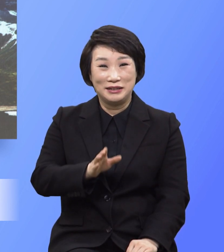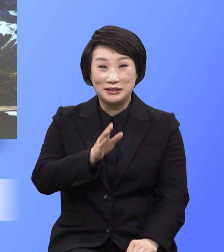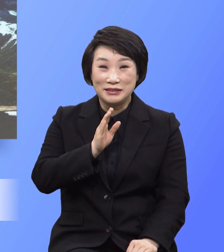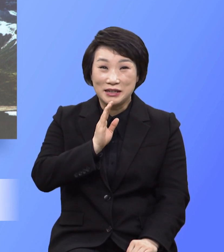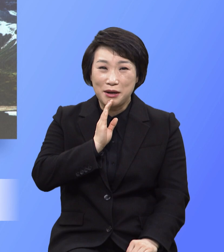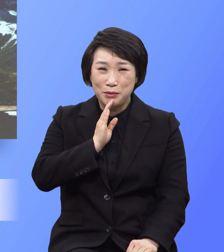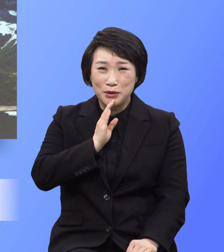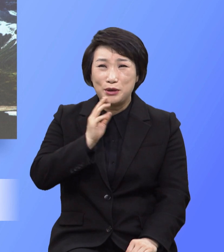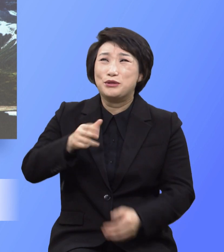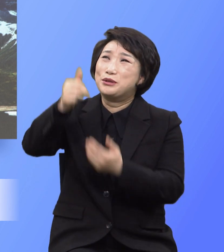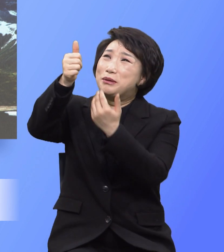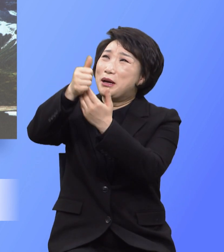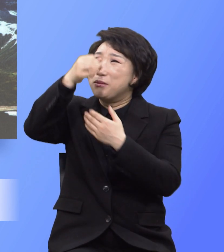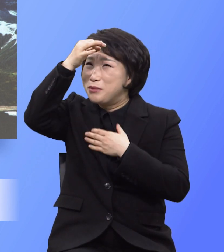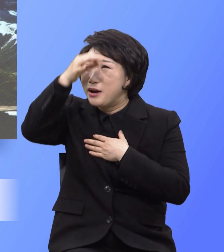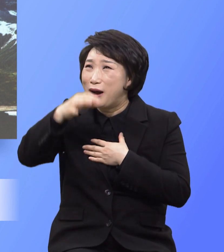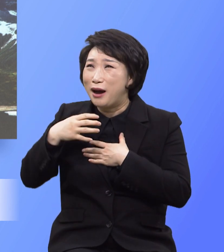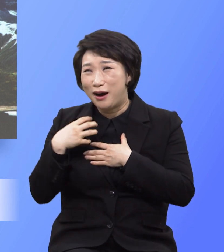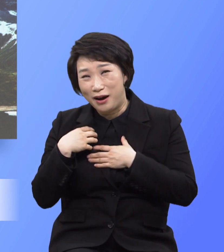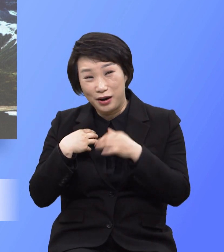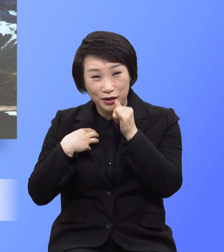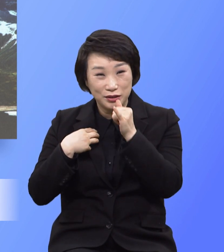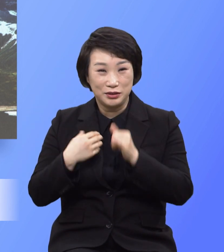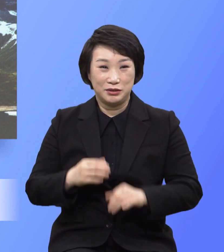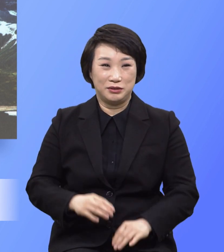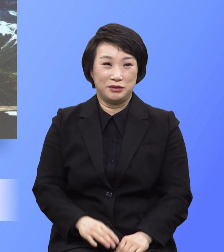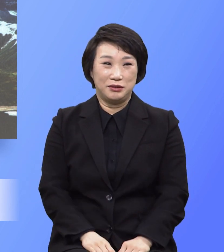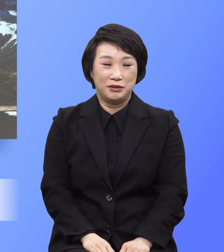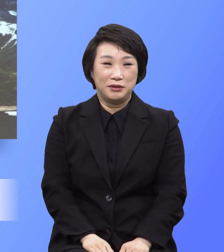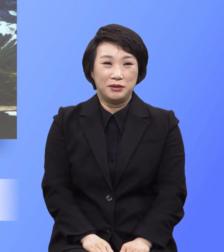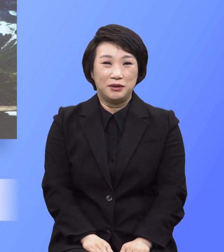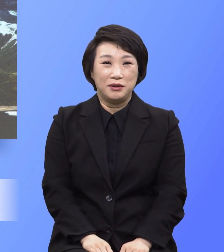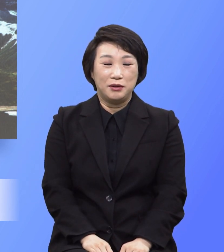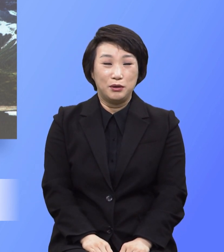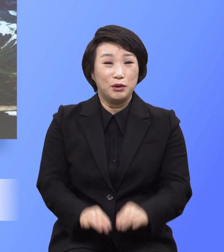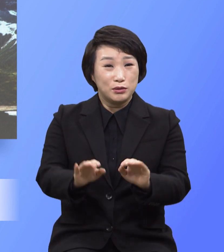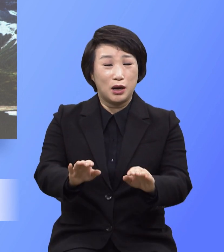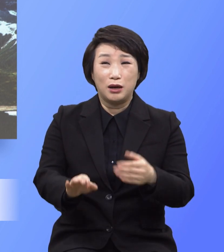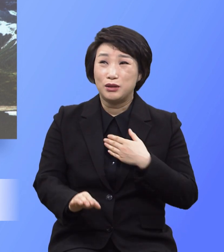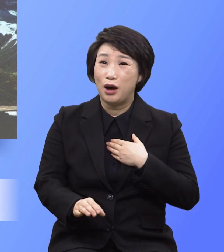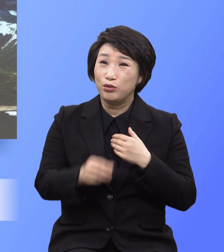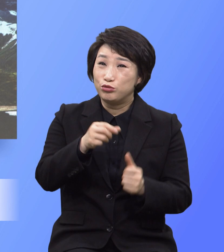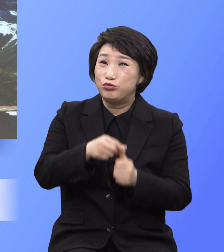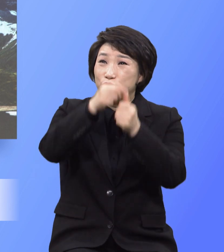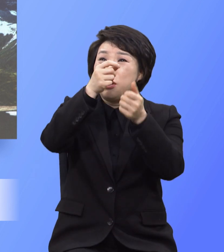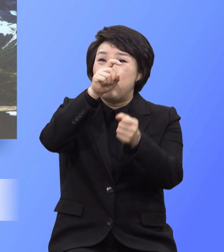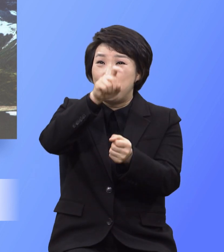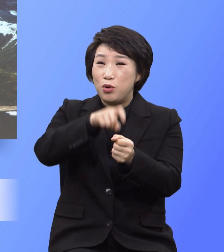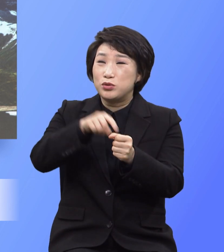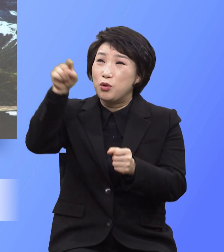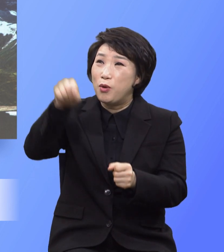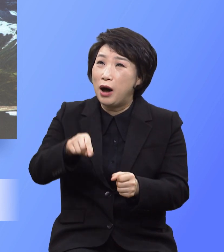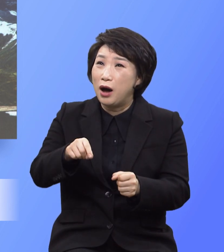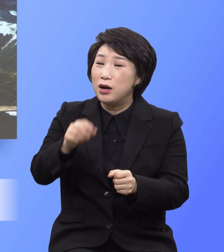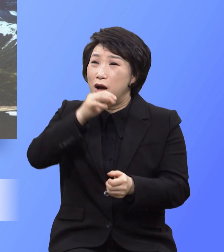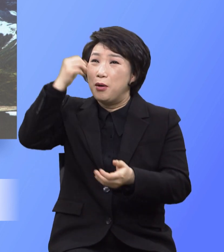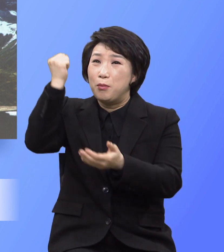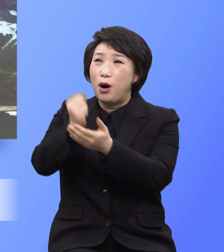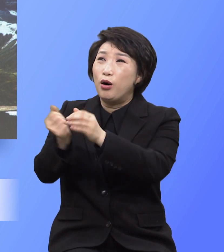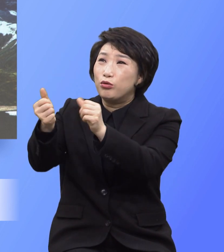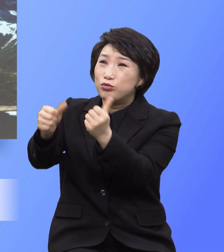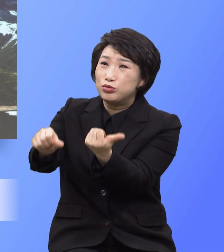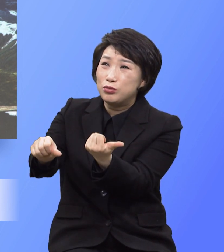참으로 미안하고 죄송함밖에 없습니다. 아니, 나 살리려고 왜 와서 죽어야